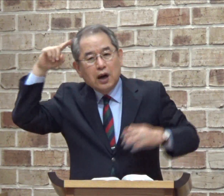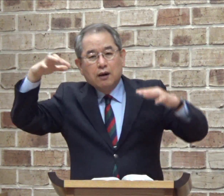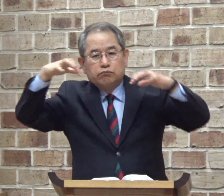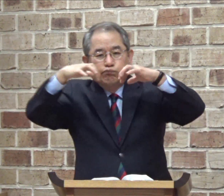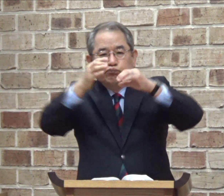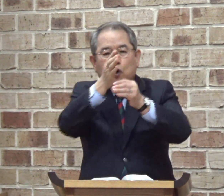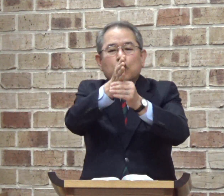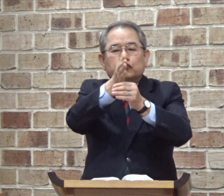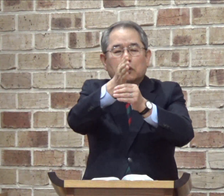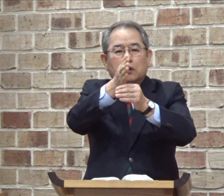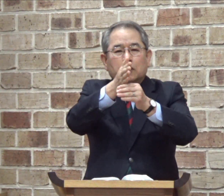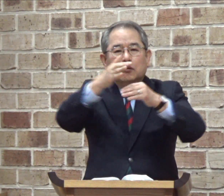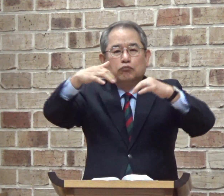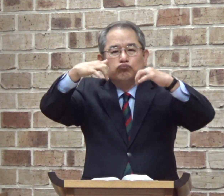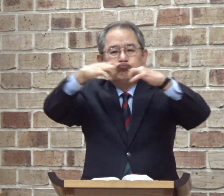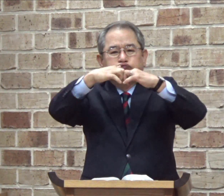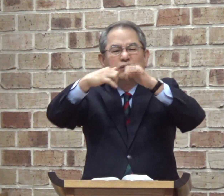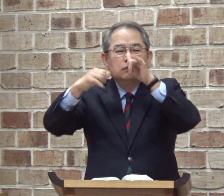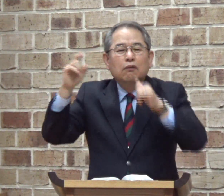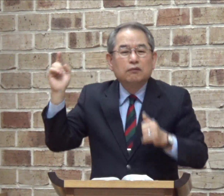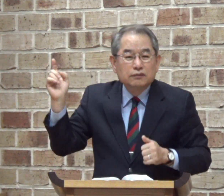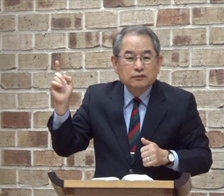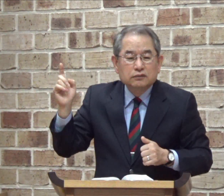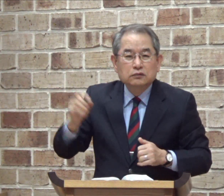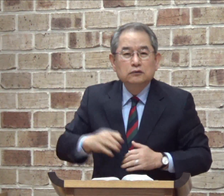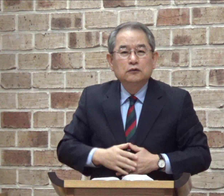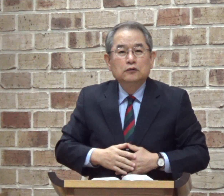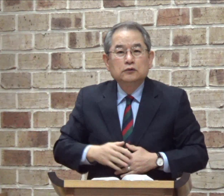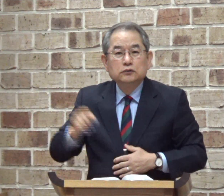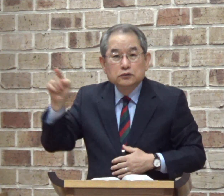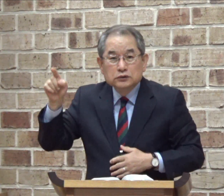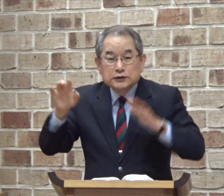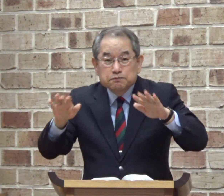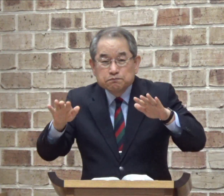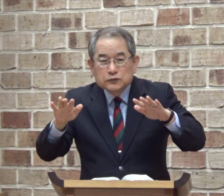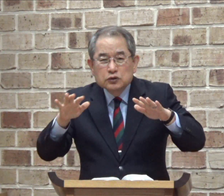우크라이나 지도를 보면 여러분 수화로 이렇게 하는데요. 우크라이나